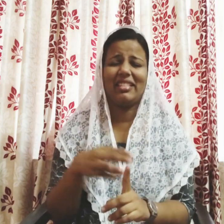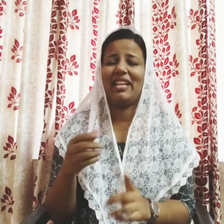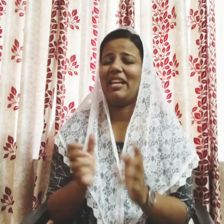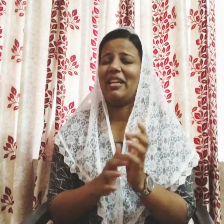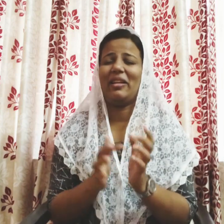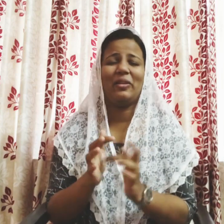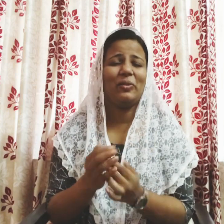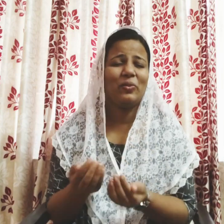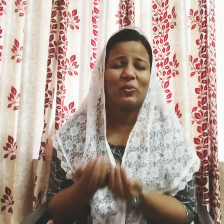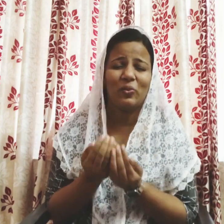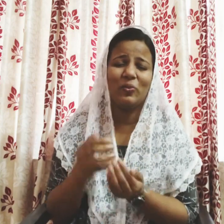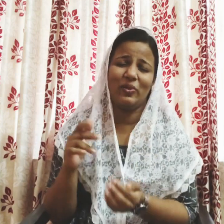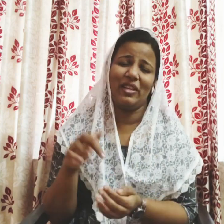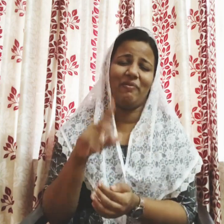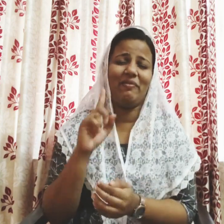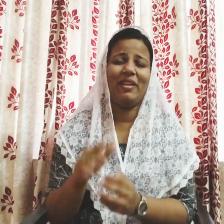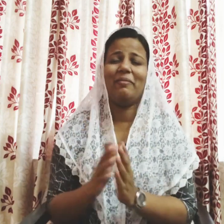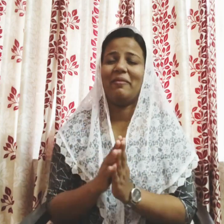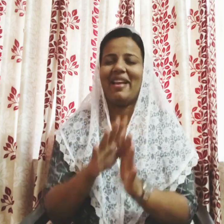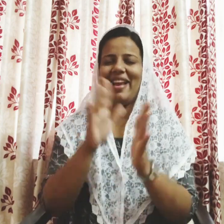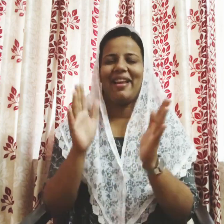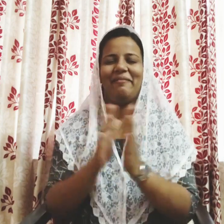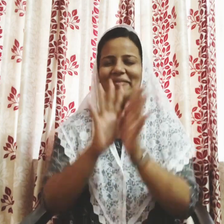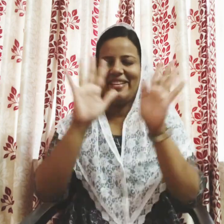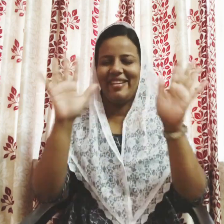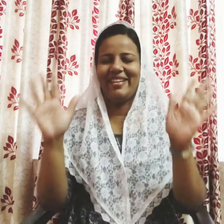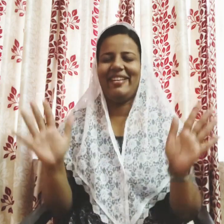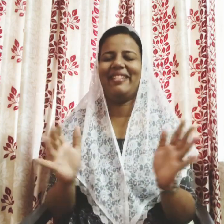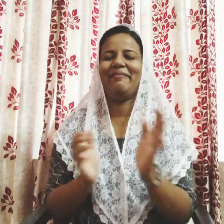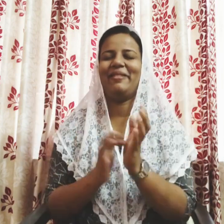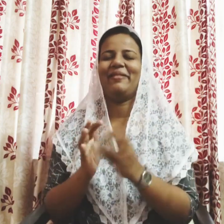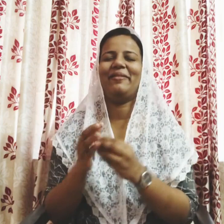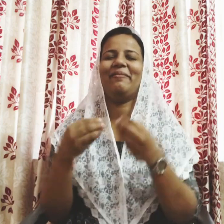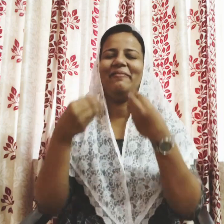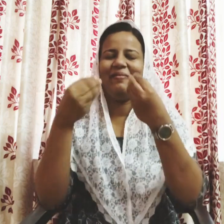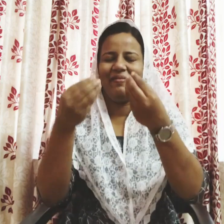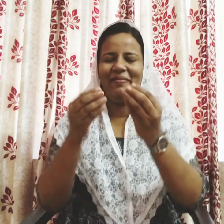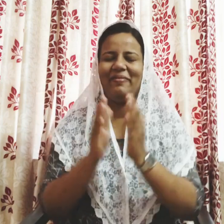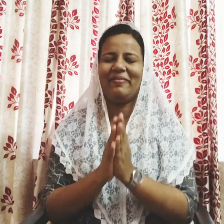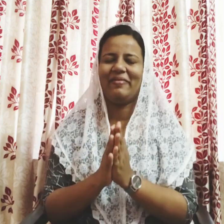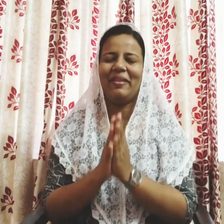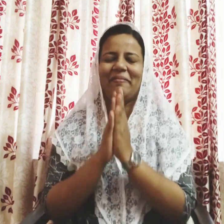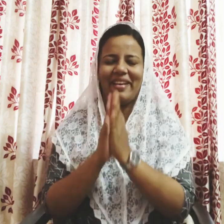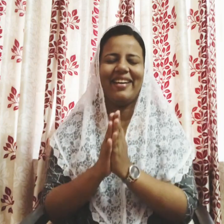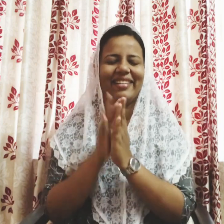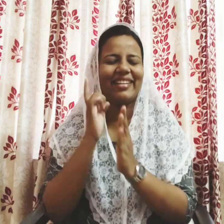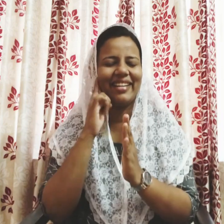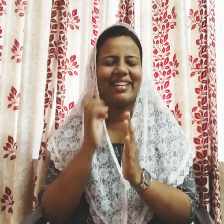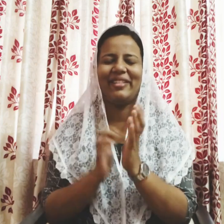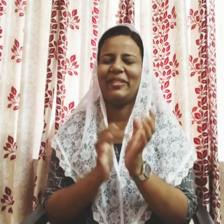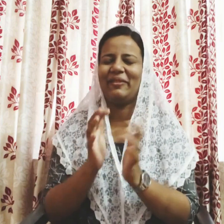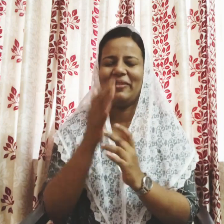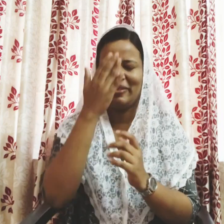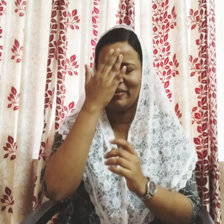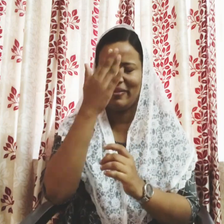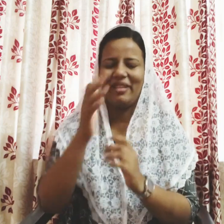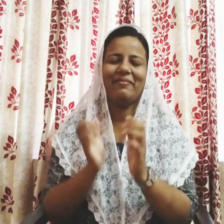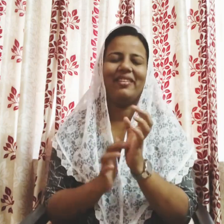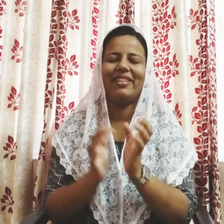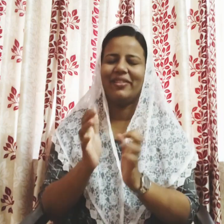അങ്ങ് തന്നെ കുഞ്ഞുങ്ങളെ പരിപാലിക്കുന്നതിനായിട്ട് സ്തോത്രം. സകല മഹത്വം പുകഴ്ച അപ്പയ്ക്ക് ഞങ്ങൾ സമർപ്പിക്കുന്നു. പ്രാർത്ഥന കേട്ടുകൊണ്ടിരിക്കുന്ന കൃപകൾക്കായി സ്തോത്രം.